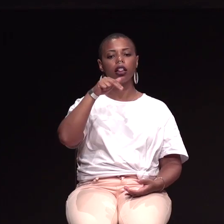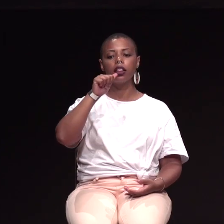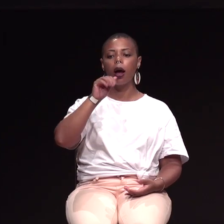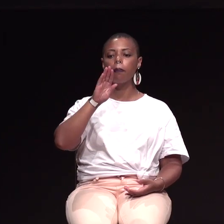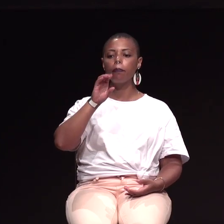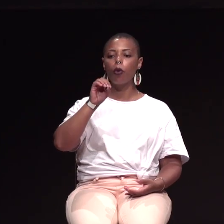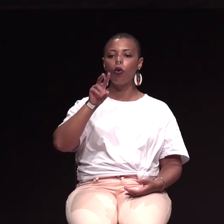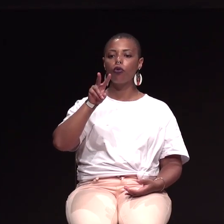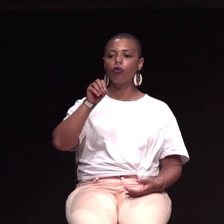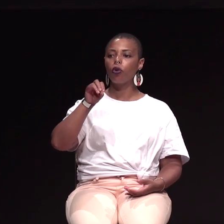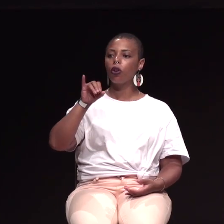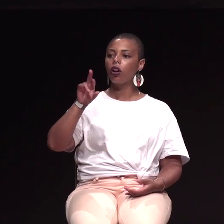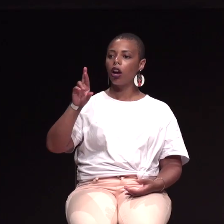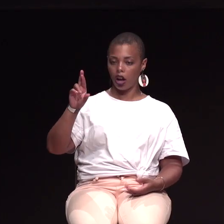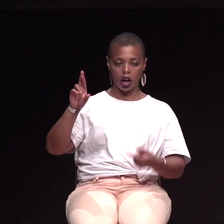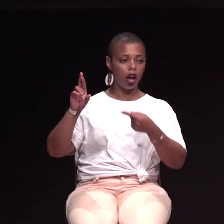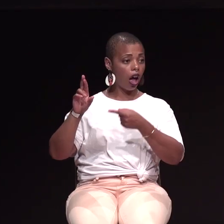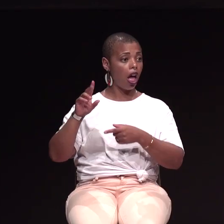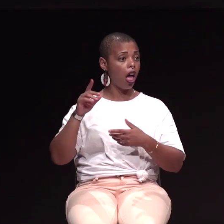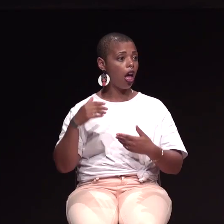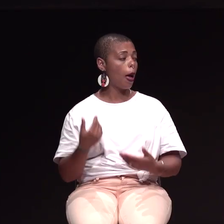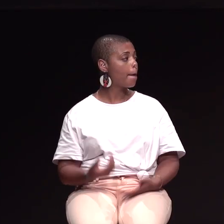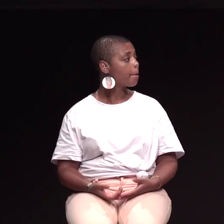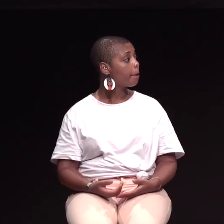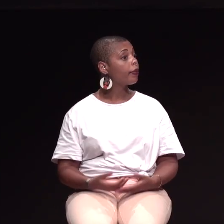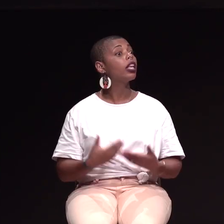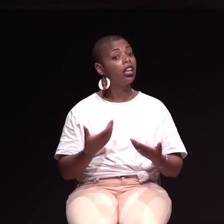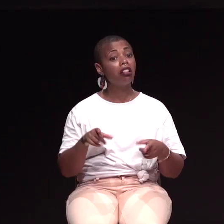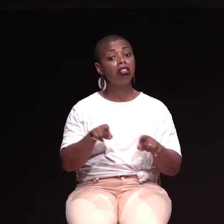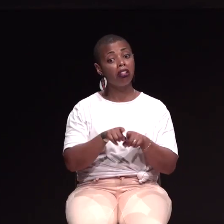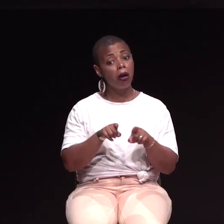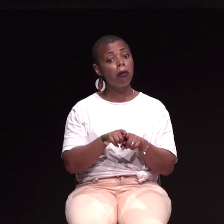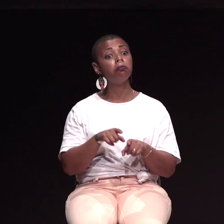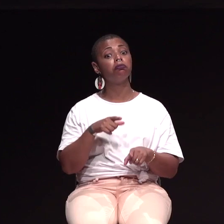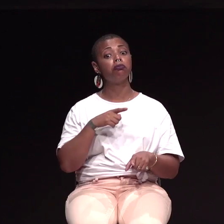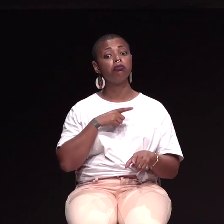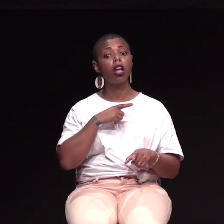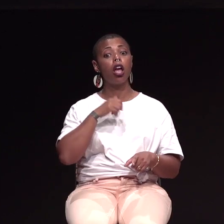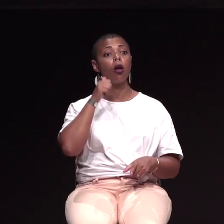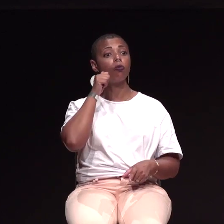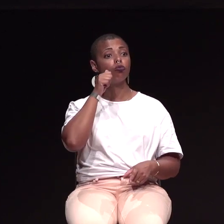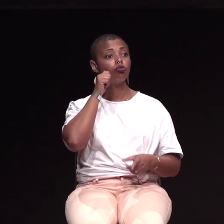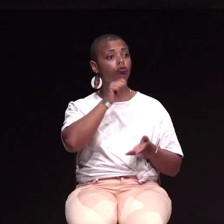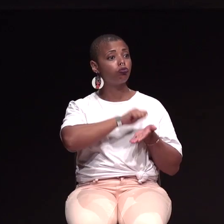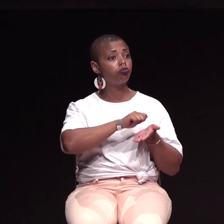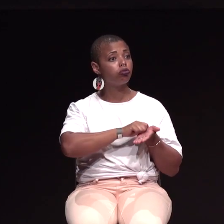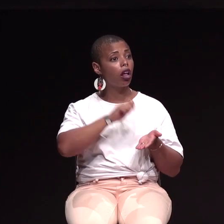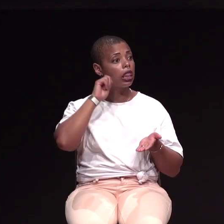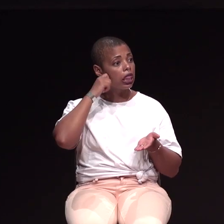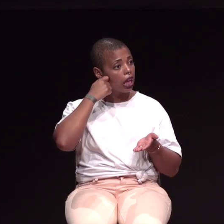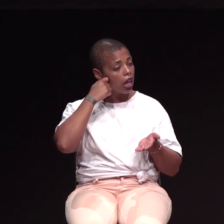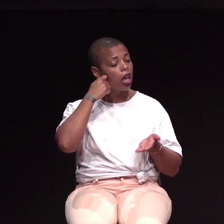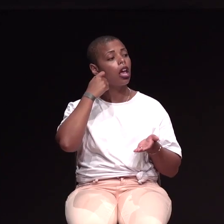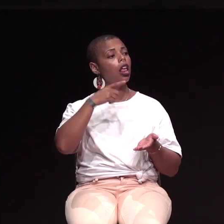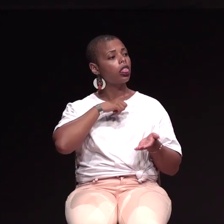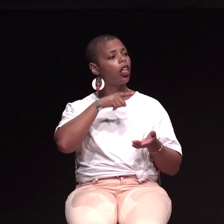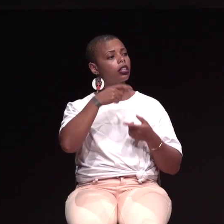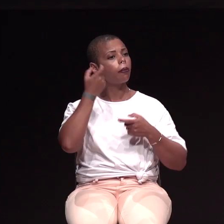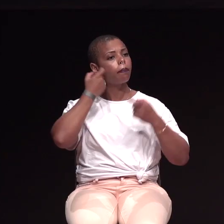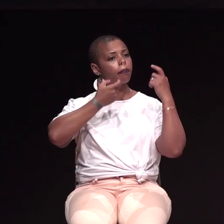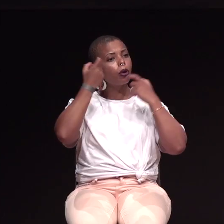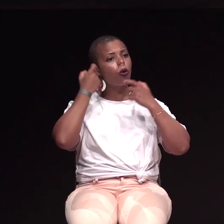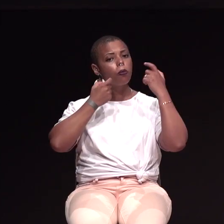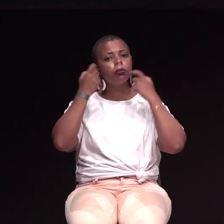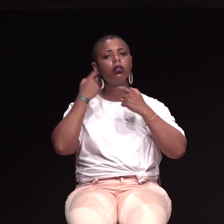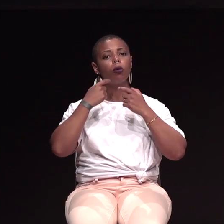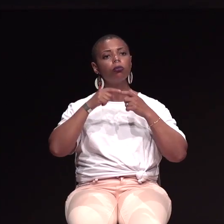parece bem interessante. E autoras negras também. A gente tem essa preocupação de mostrar justamente